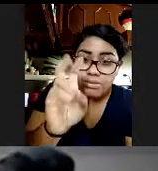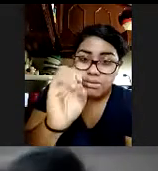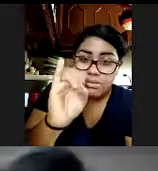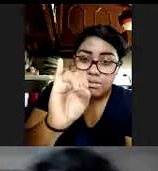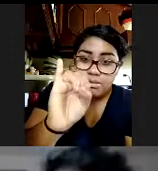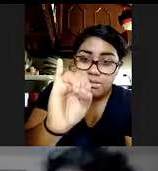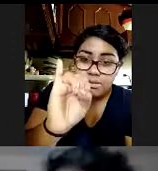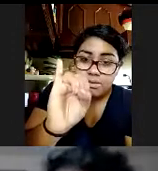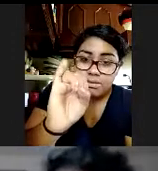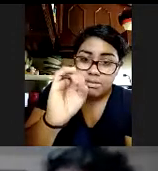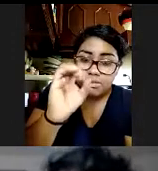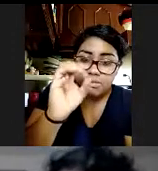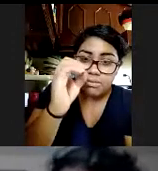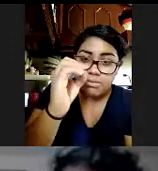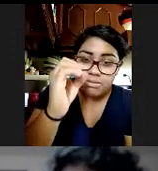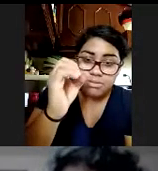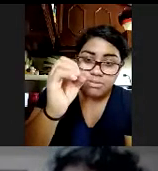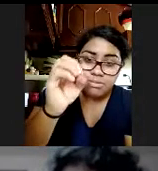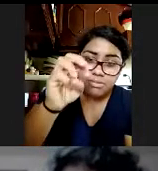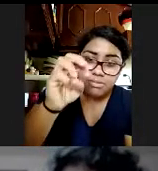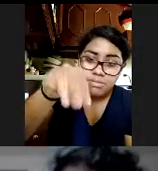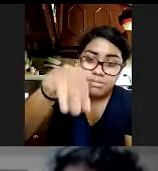hombres. Porfa.